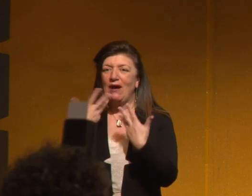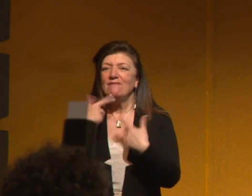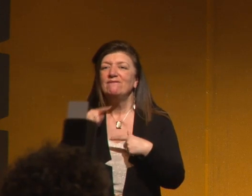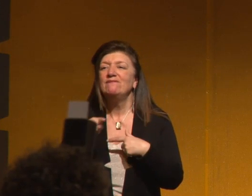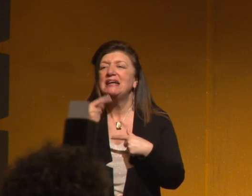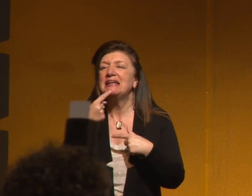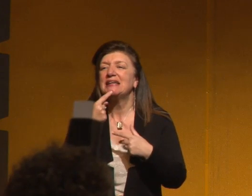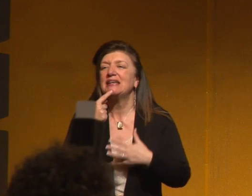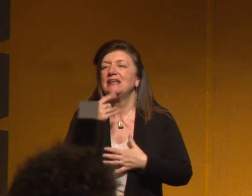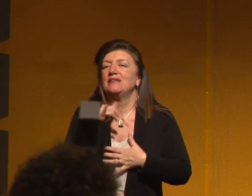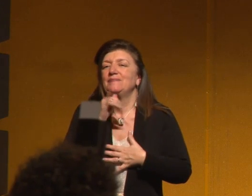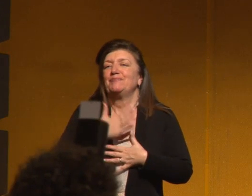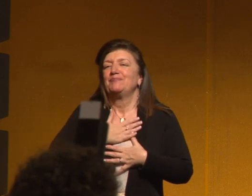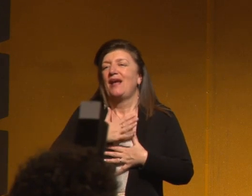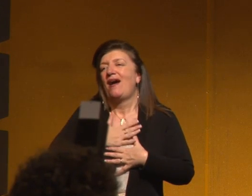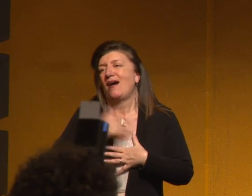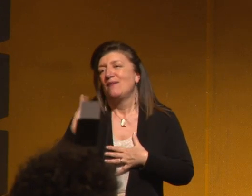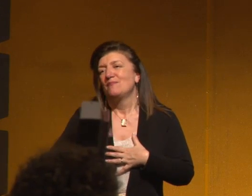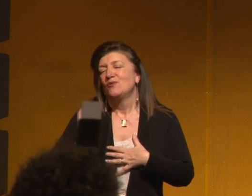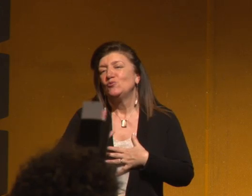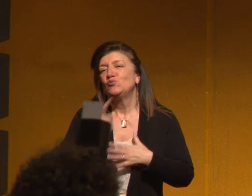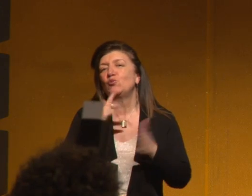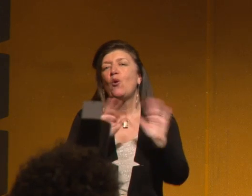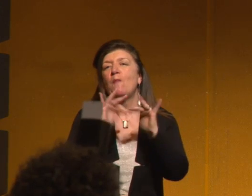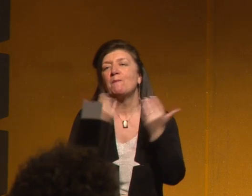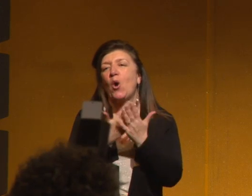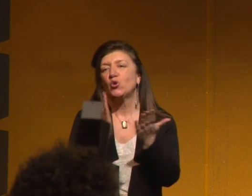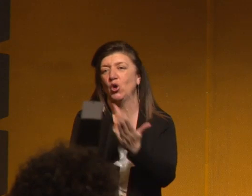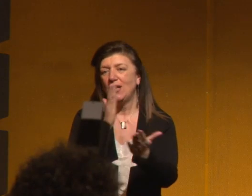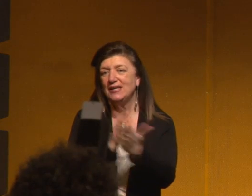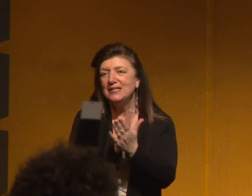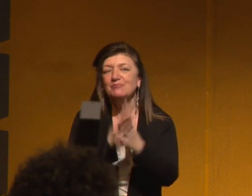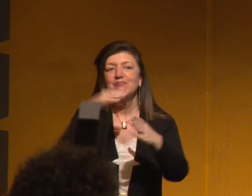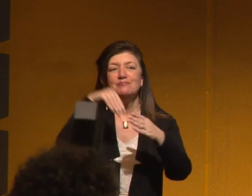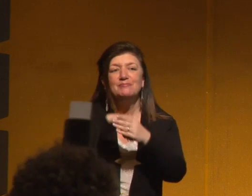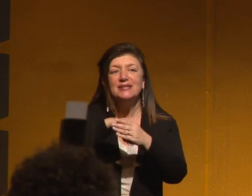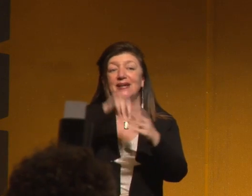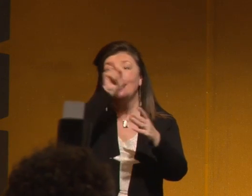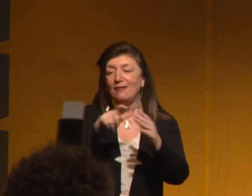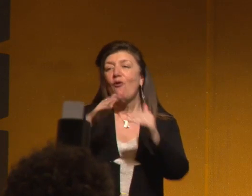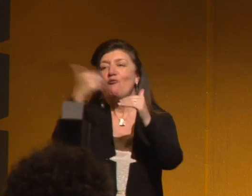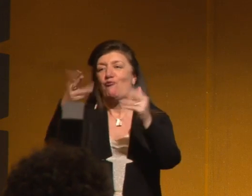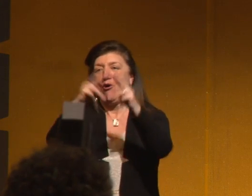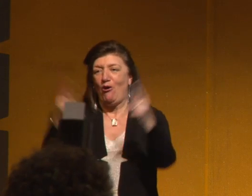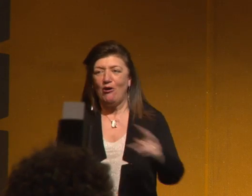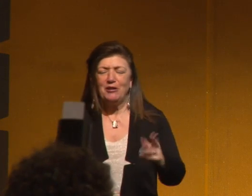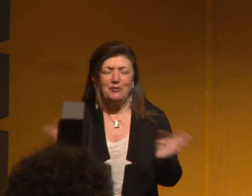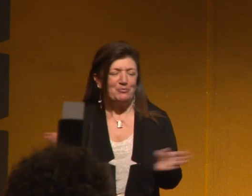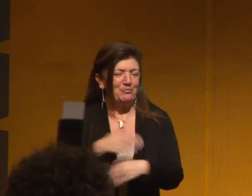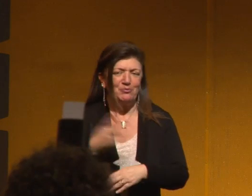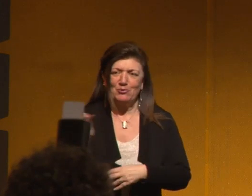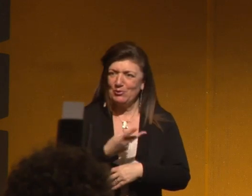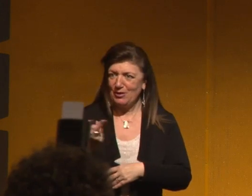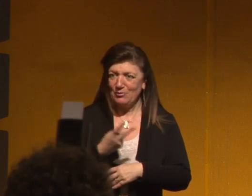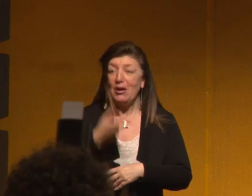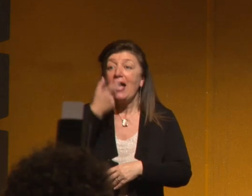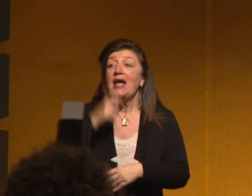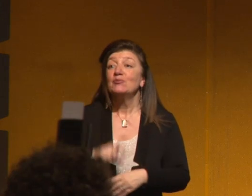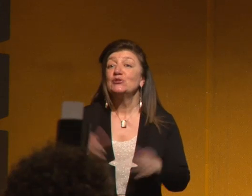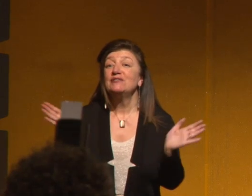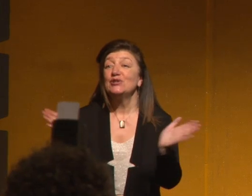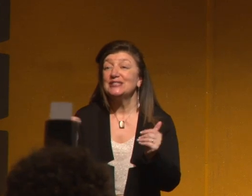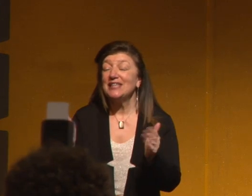mondo dei libri dentro e fuori i nostri confini nazionali perché il salone non